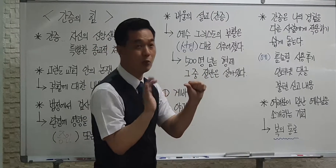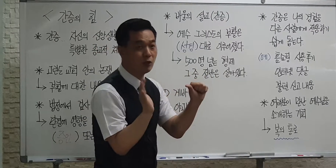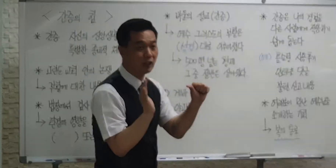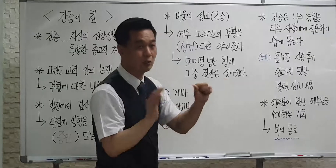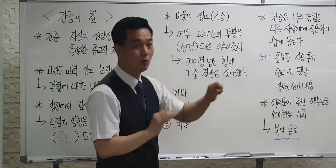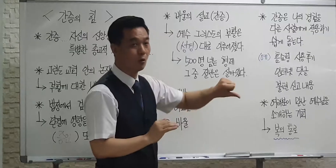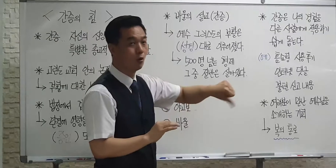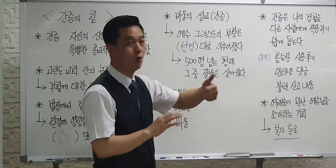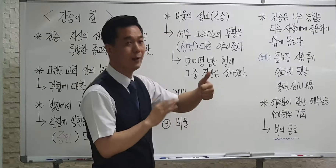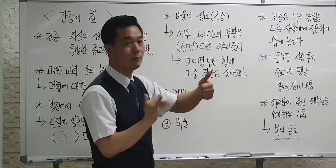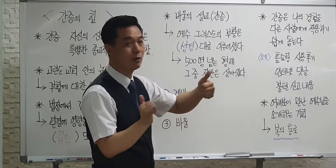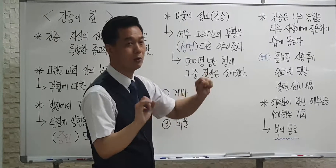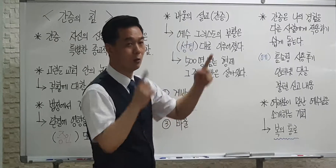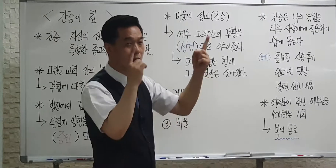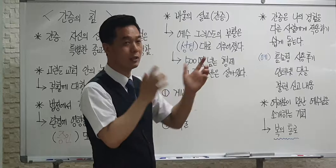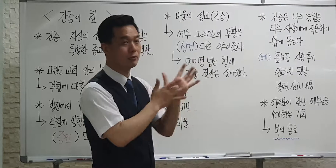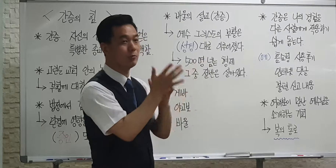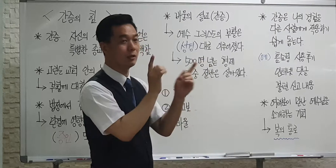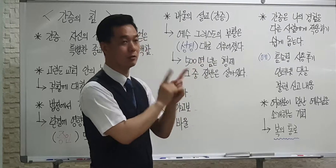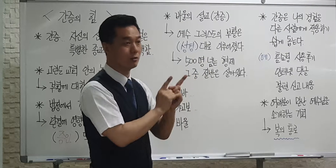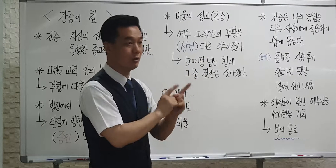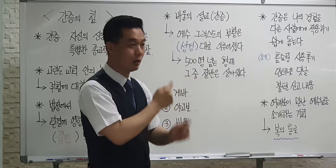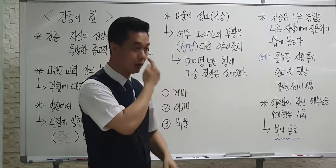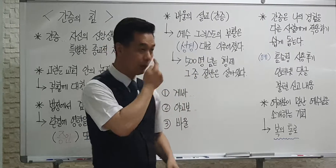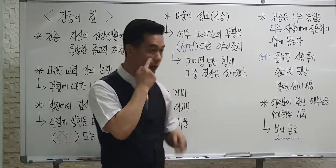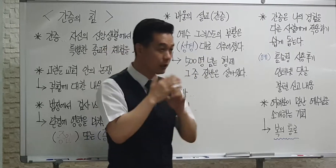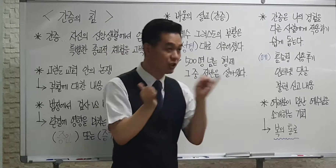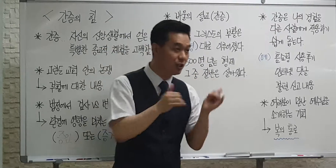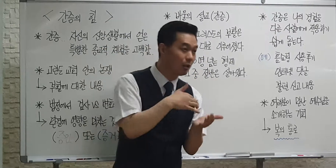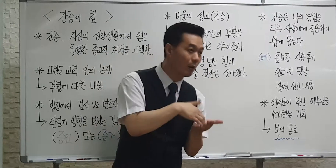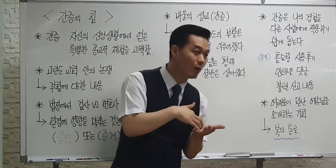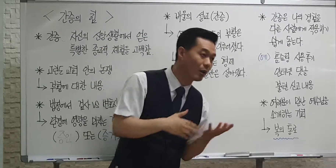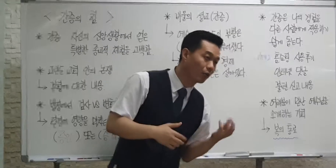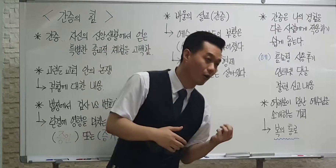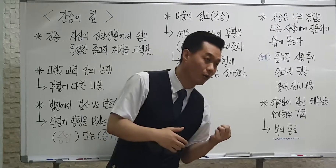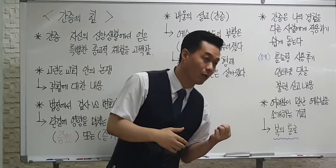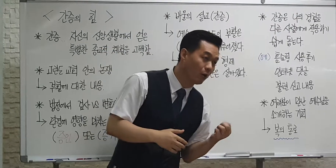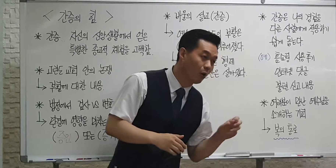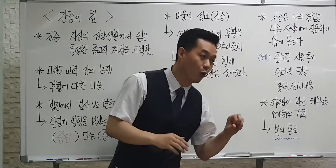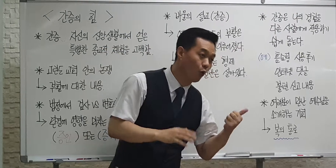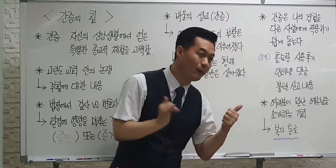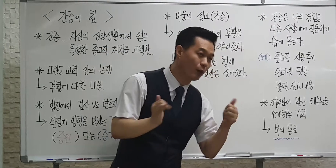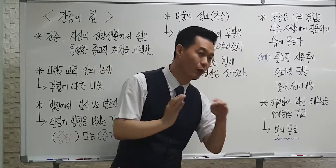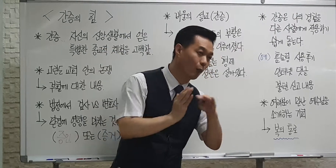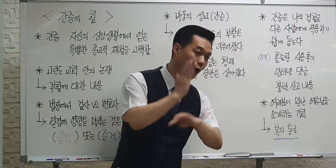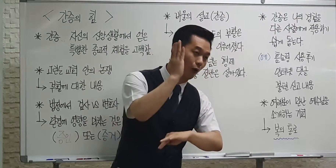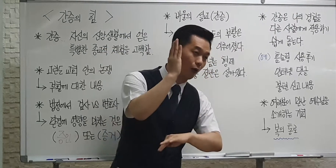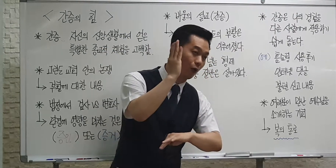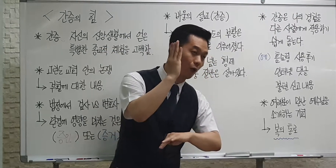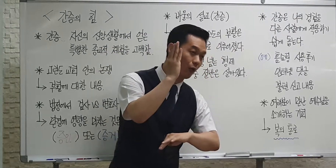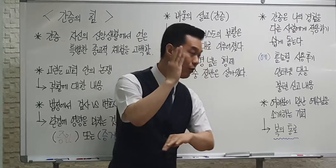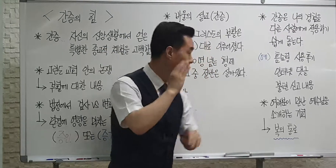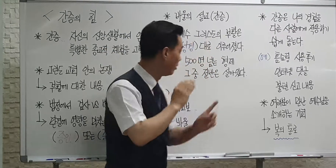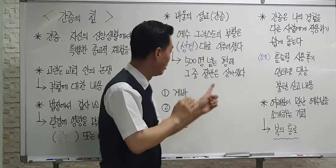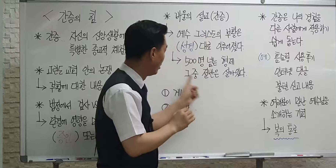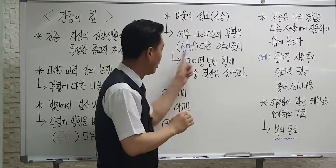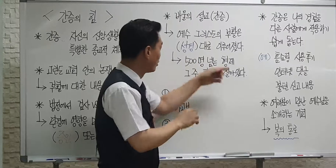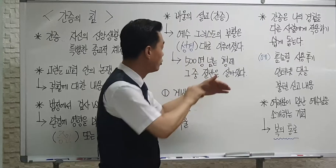5명이 아니고 500명을 동시에 예수님 만났어요. 그러면 증인이 몇 명이라고요? 500명이 넘어요. 그